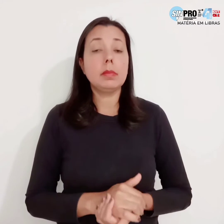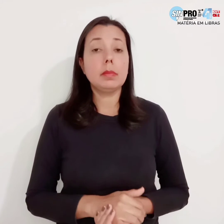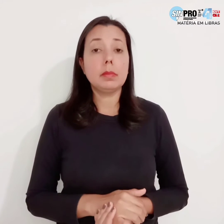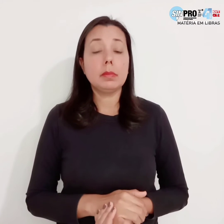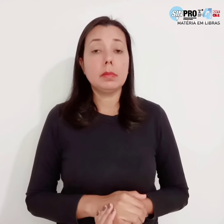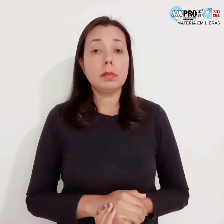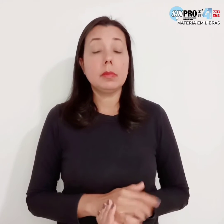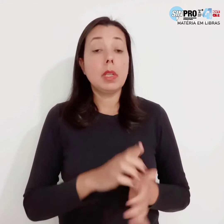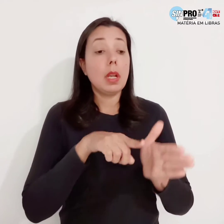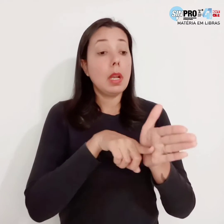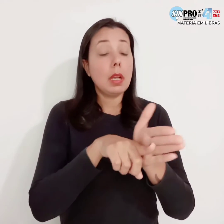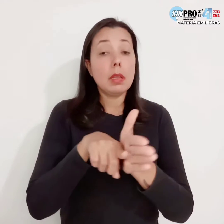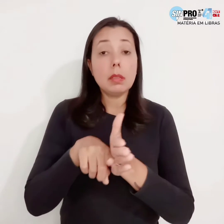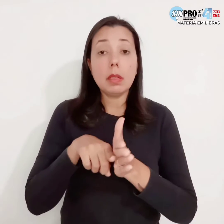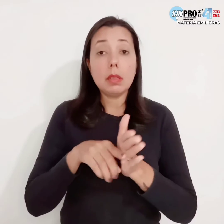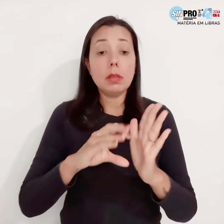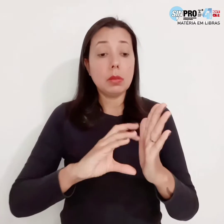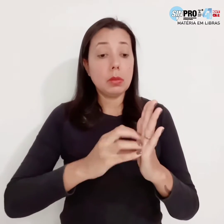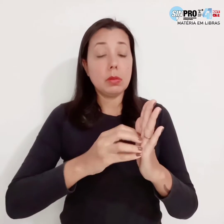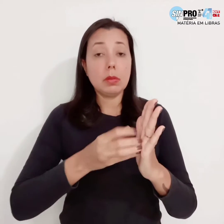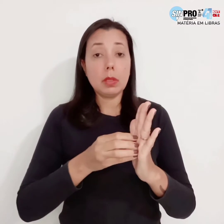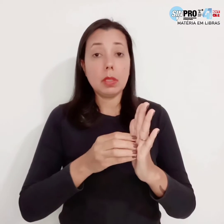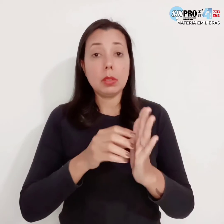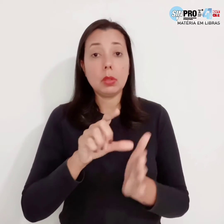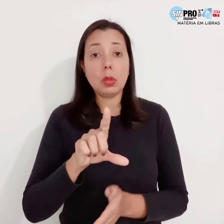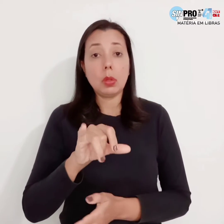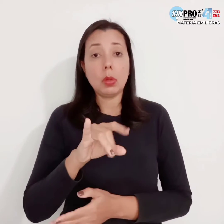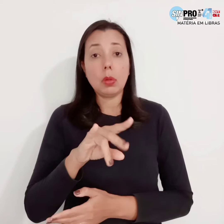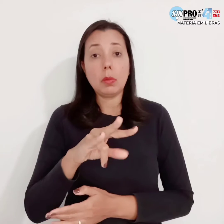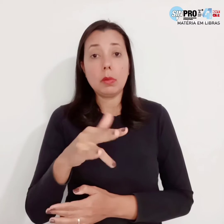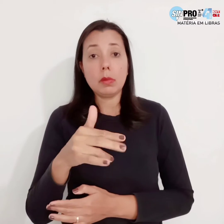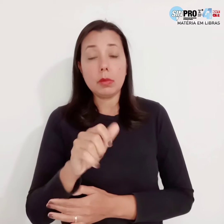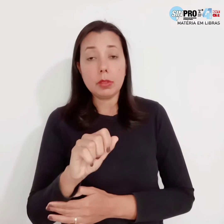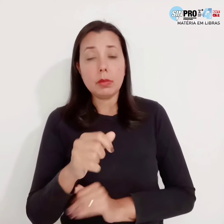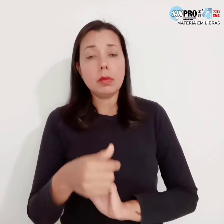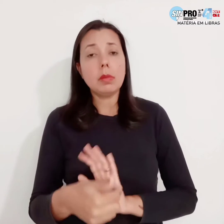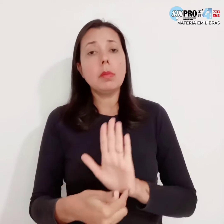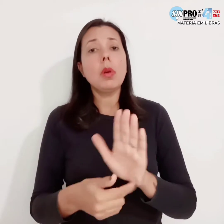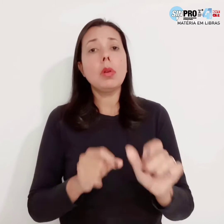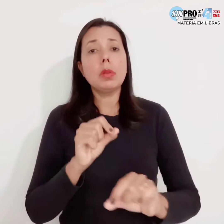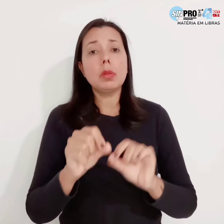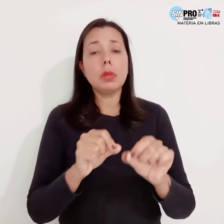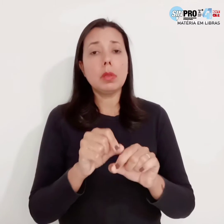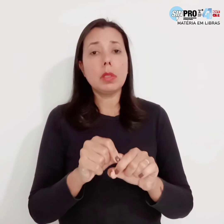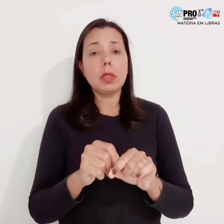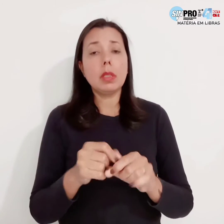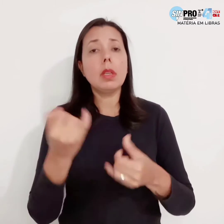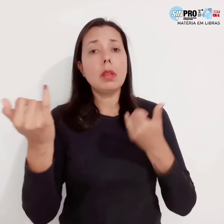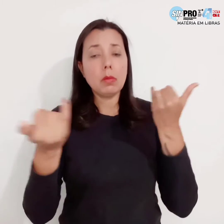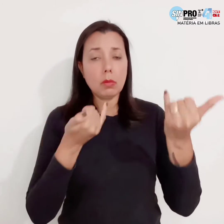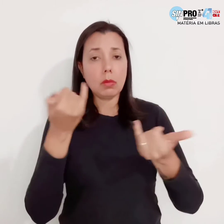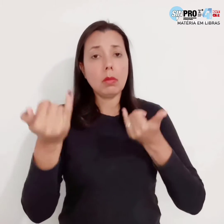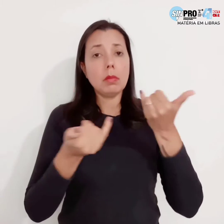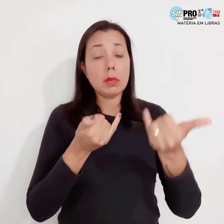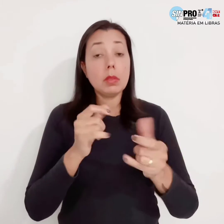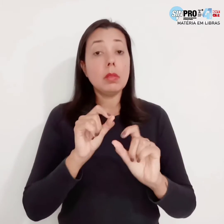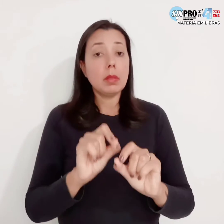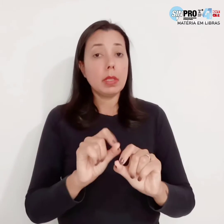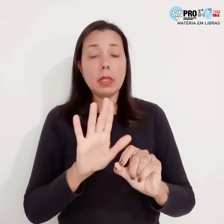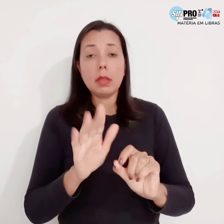A análise dos dados do Locomotiva aponta para uma informação que não aparece